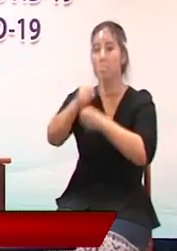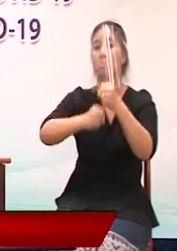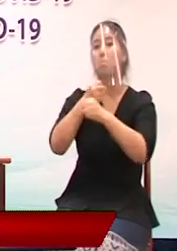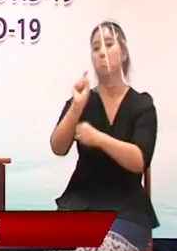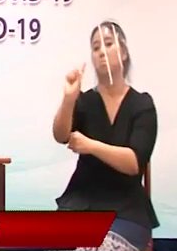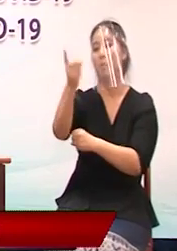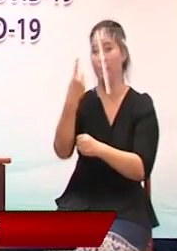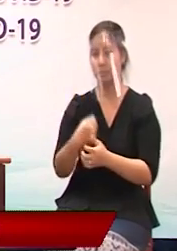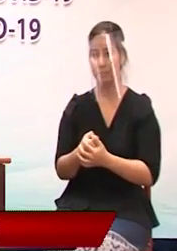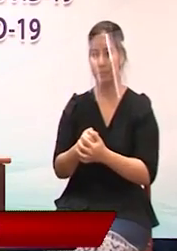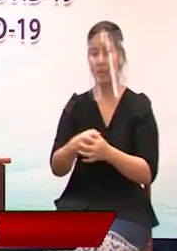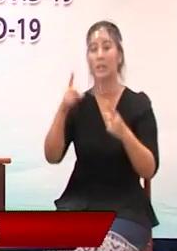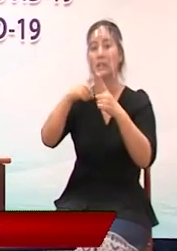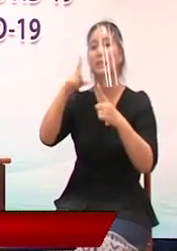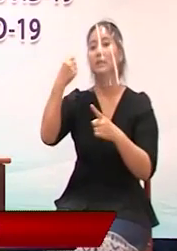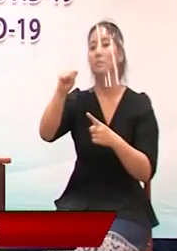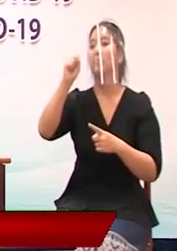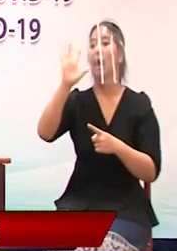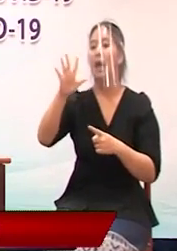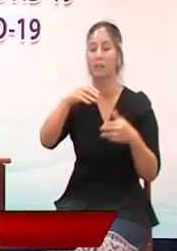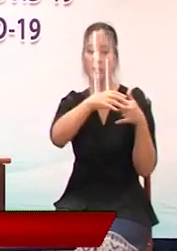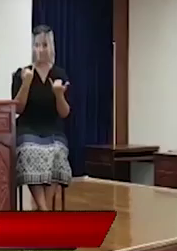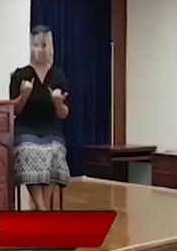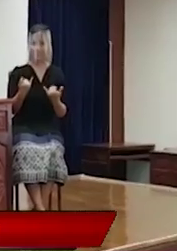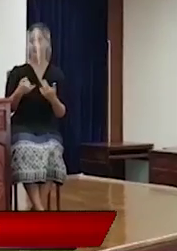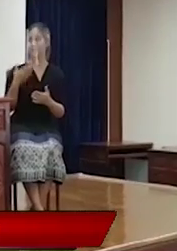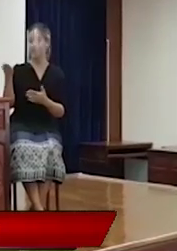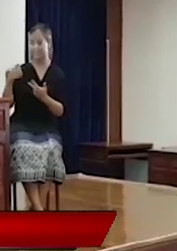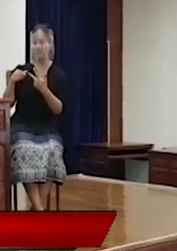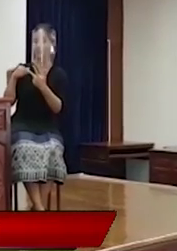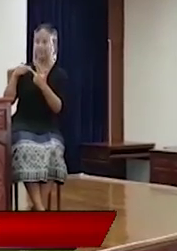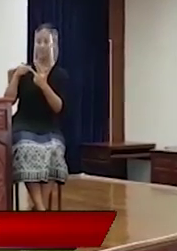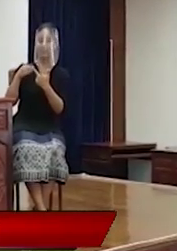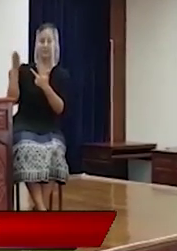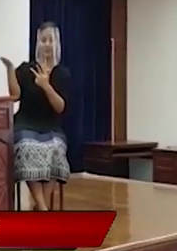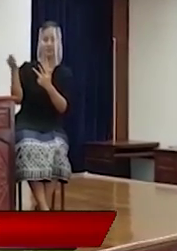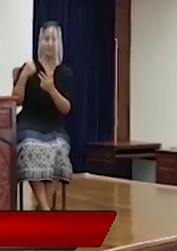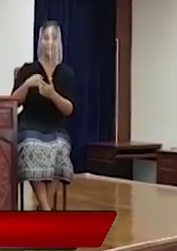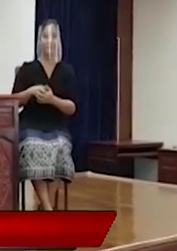คณะสภกิจได้เก็บตัวอย่างเพื่อไปตรวจและกำลังรอหาผลการตรว